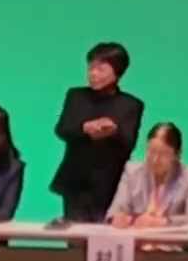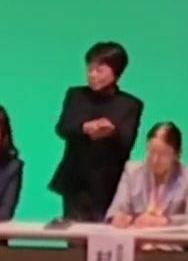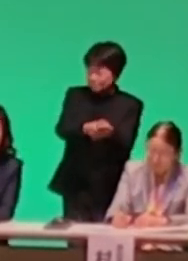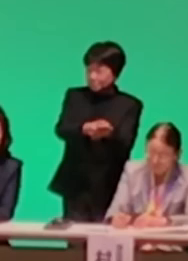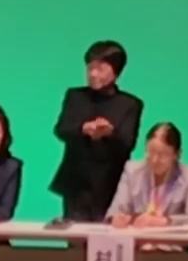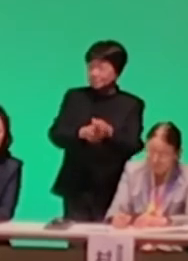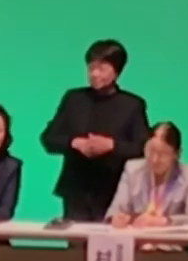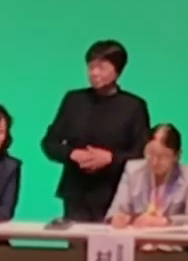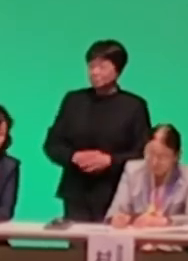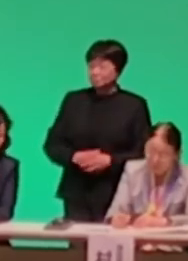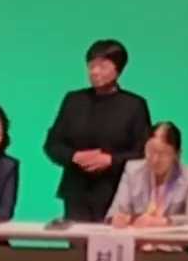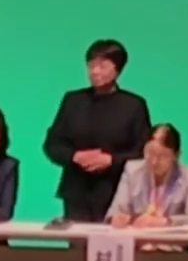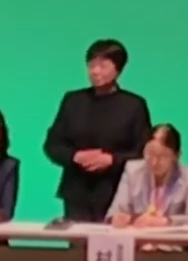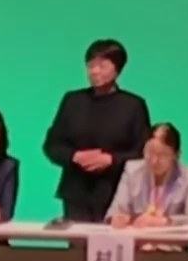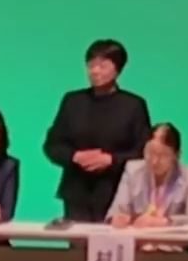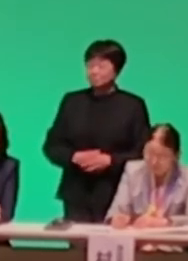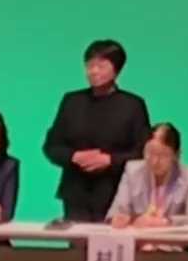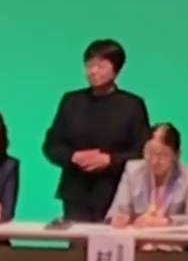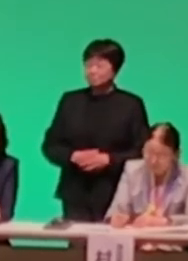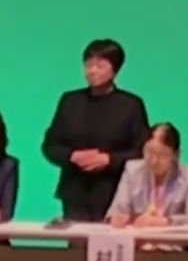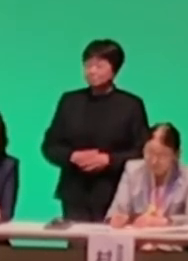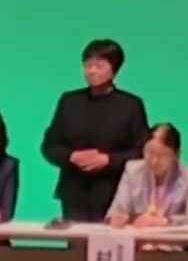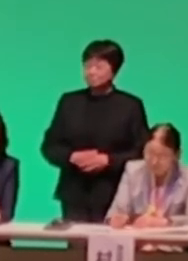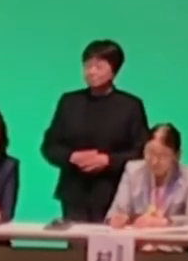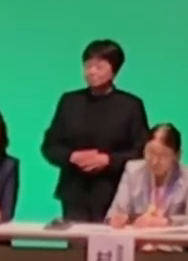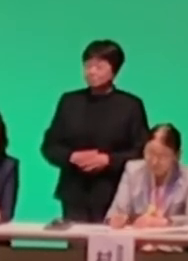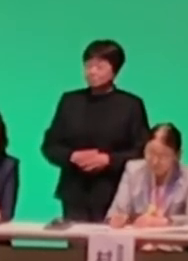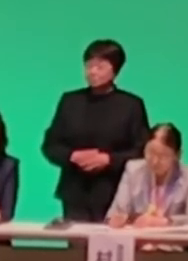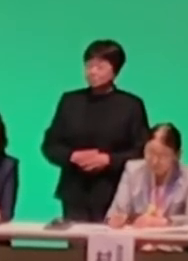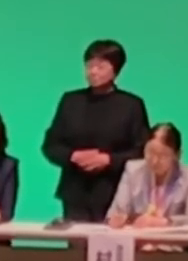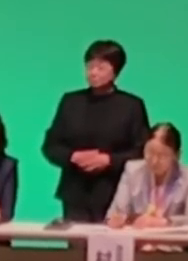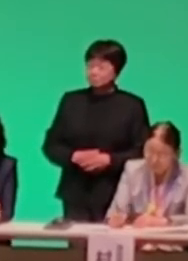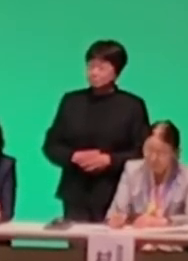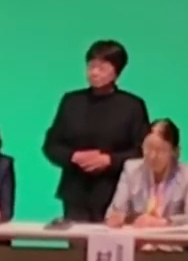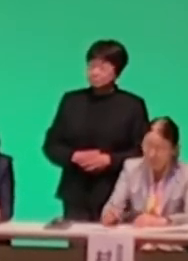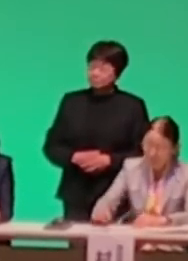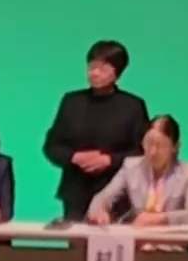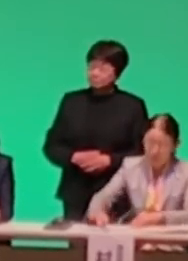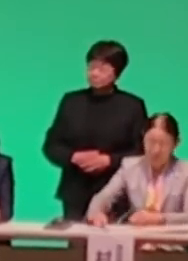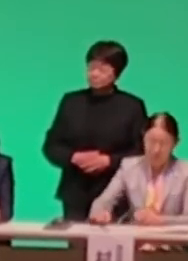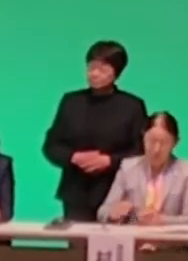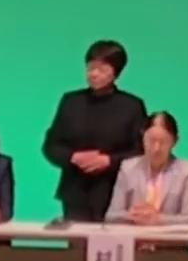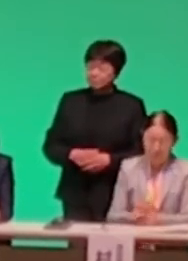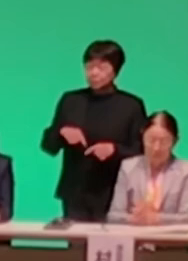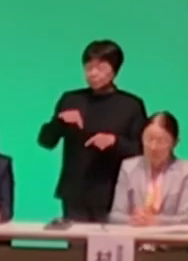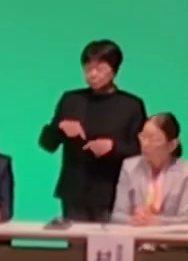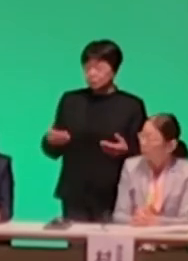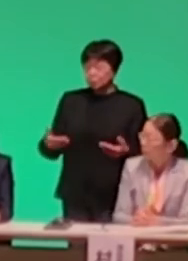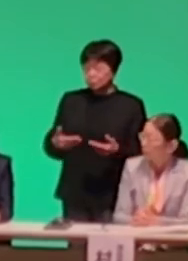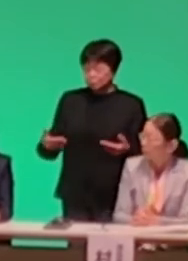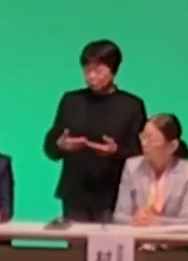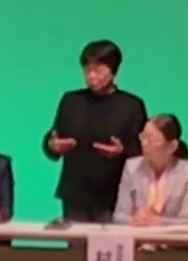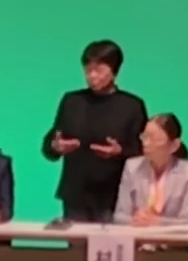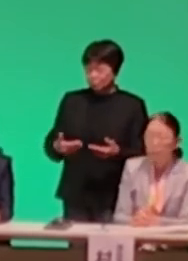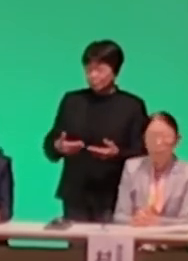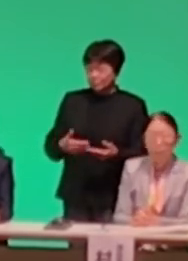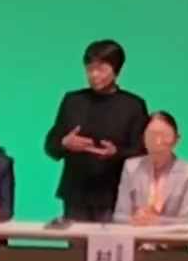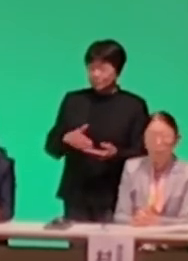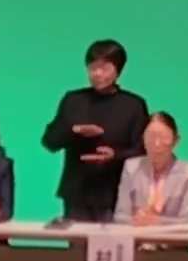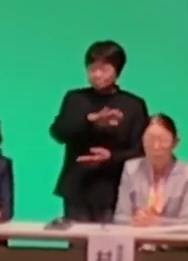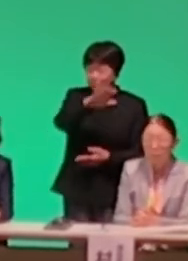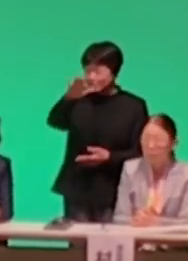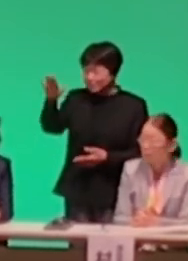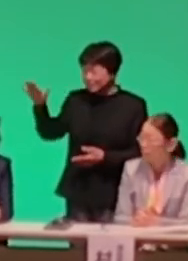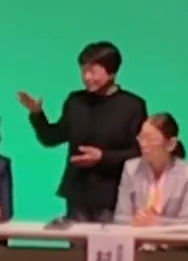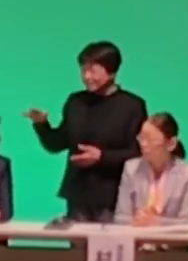が、生まれてきます。で、まあ、結果としてなんていうのかな、この仕事って八方美人になりがちなんだけ